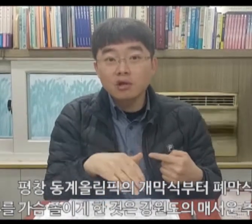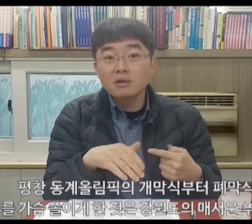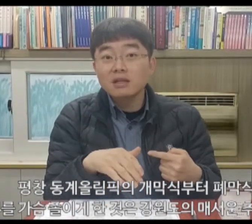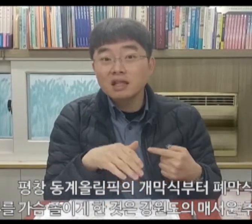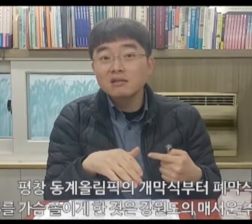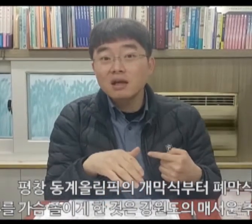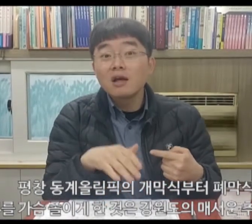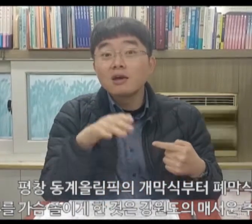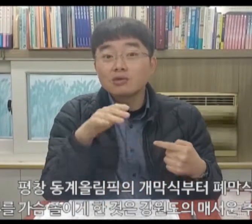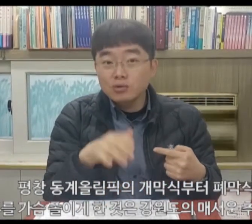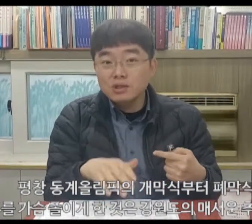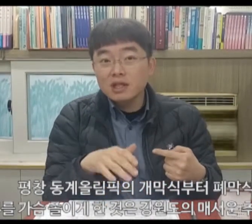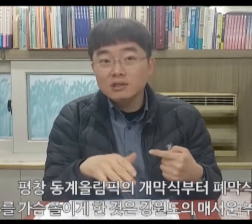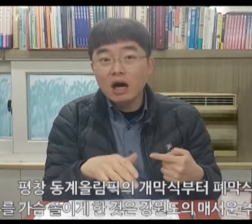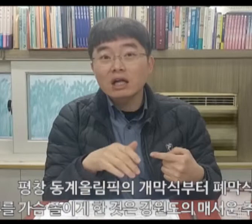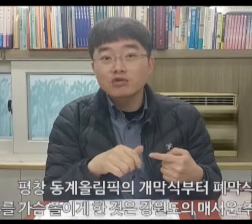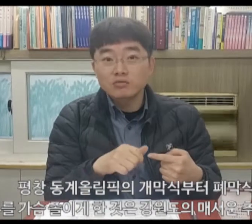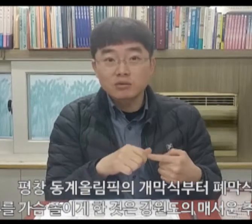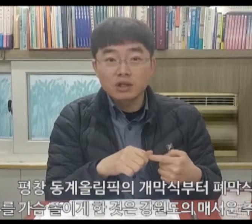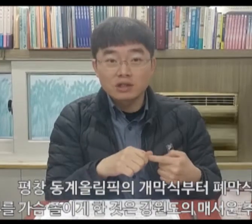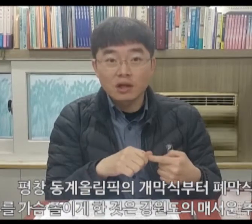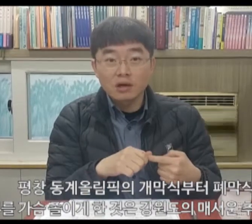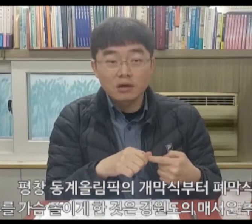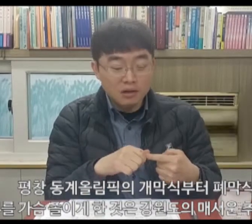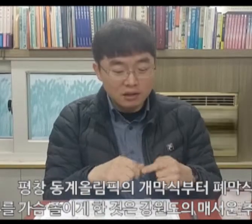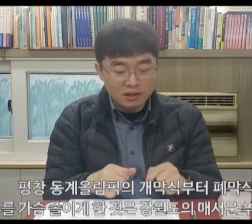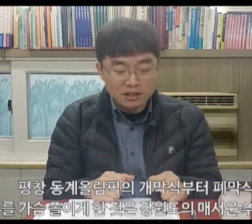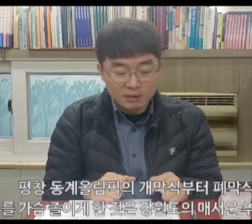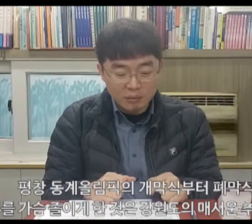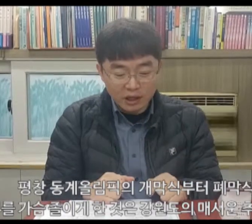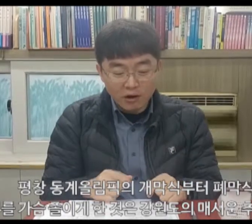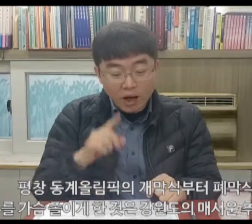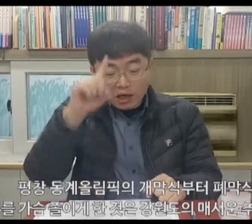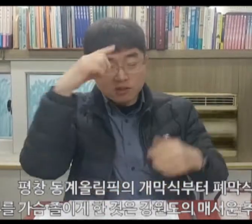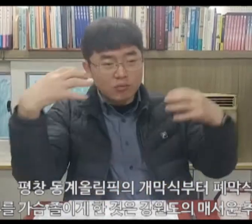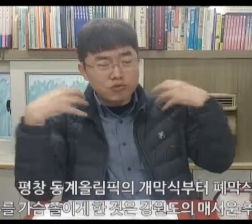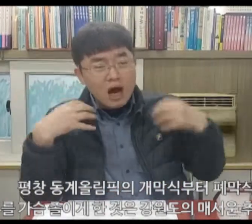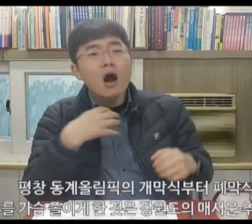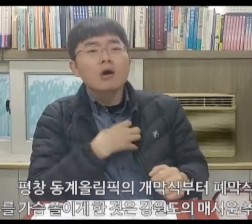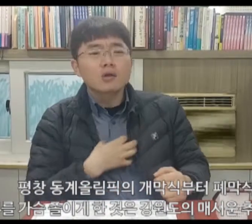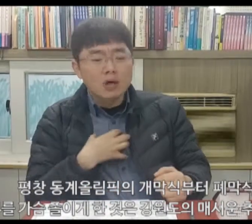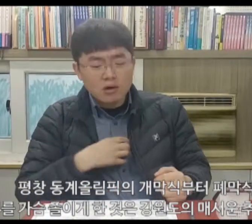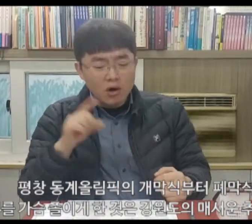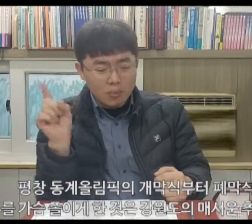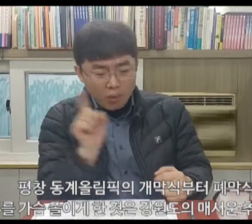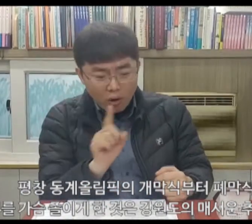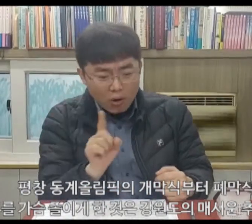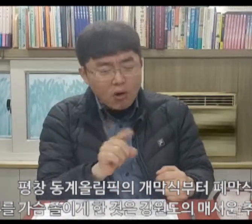미리 사전에 숙지해서 알아두는 부분도 있어요. 다시 한번 해볼게요. 정부가 걱정한 거 뭐?